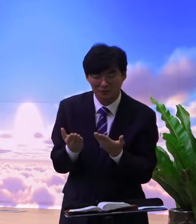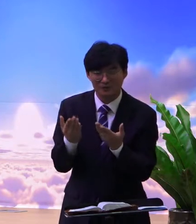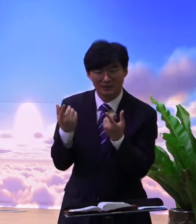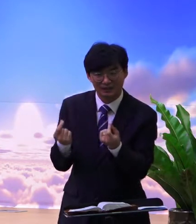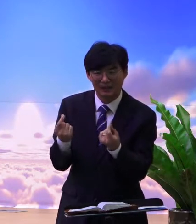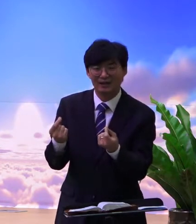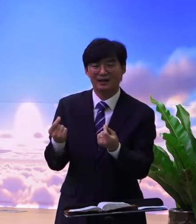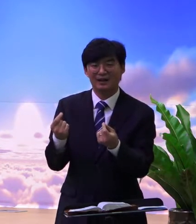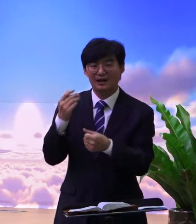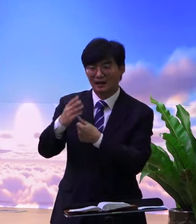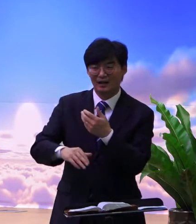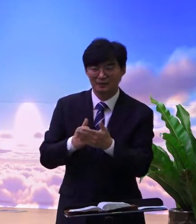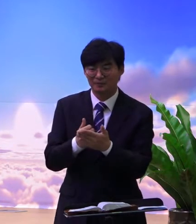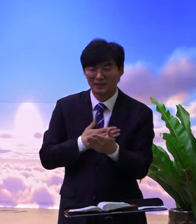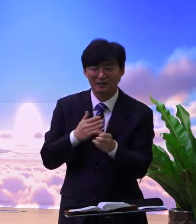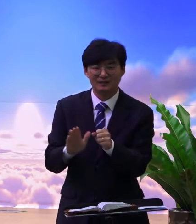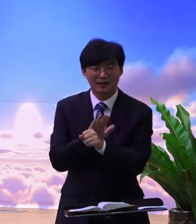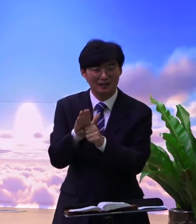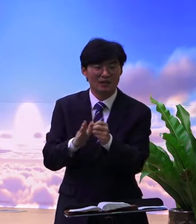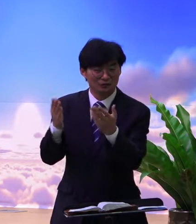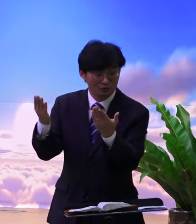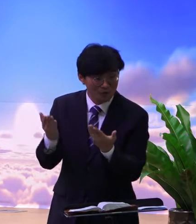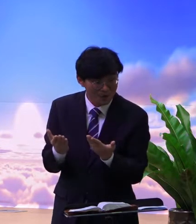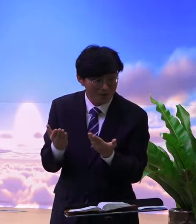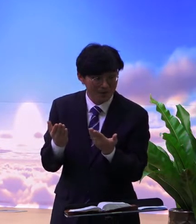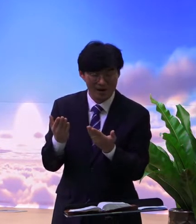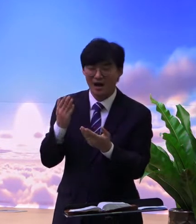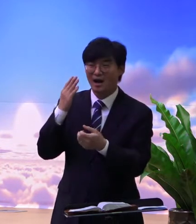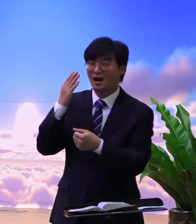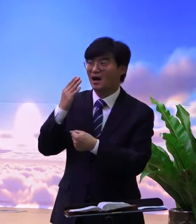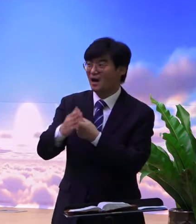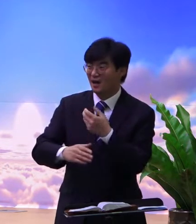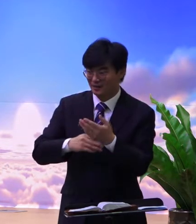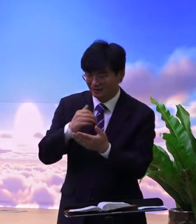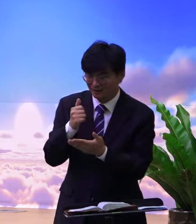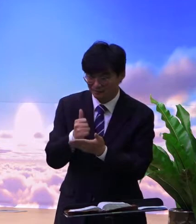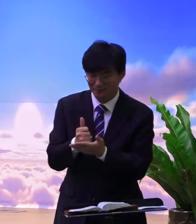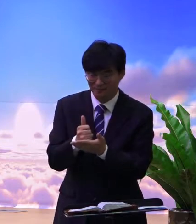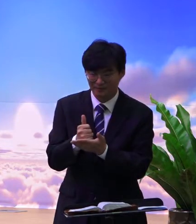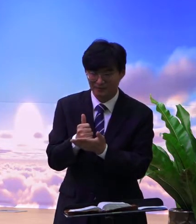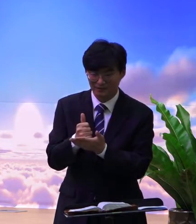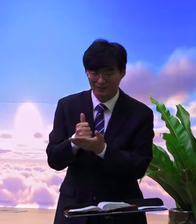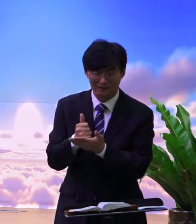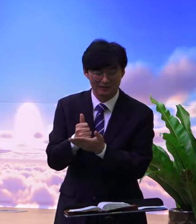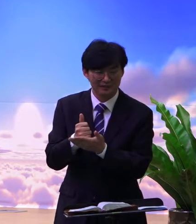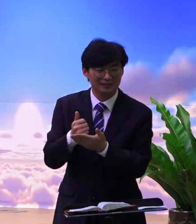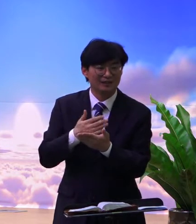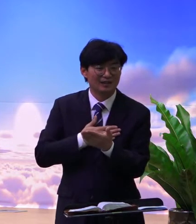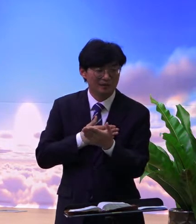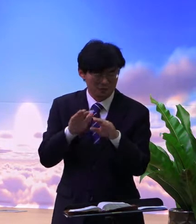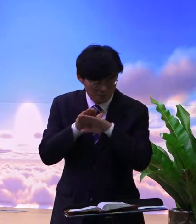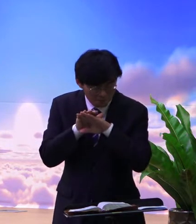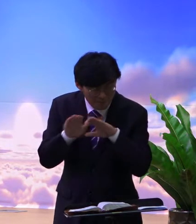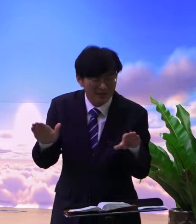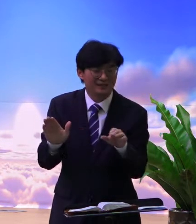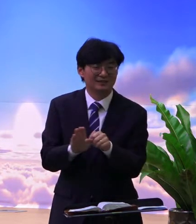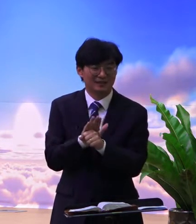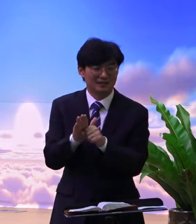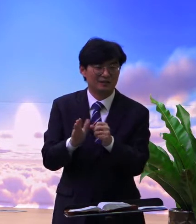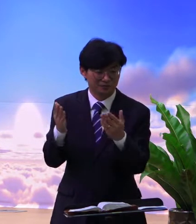하나님 날 사랑하지 않으셔. 하나님은 내게 대해서 공평하지 않아. 이렇게 말하게 되는 것이죠.